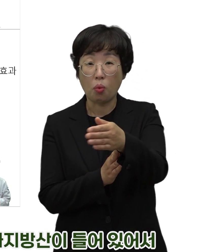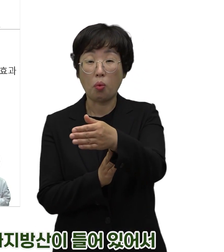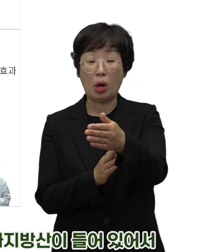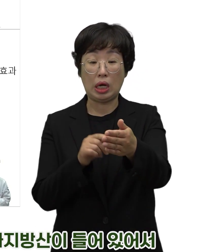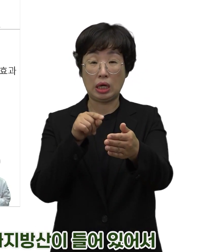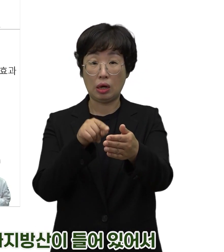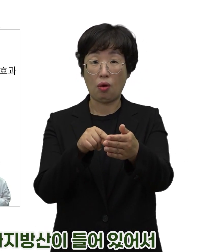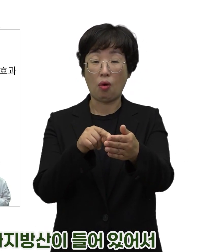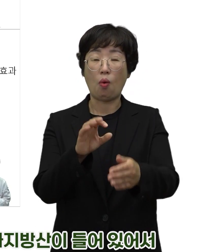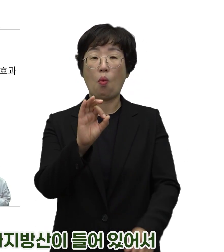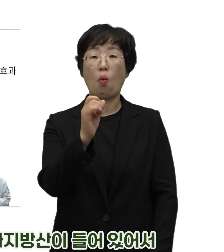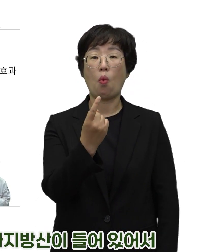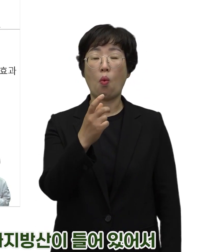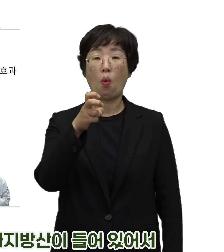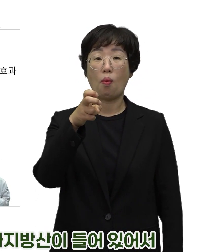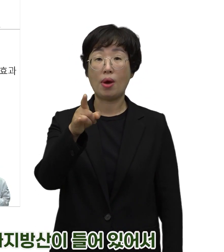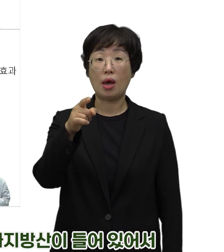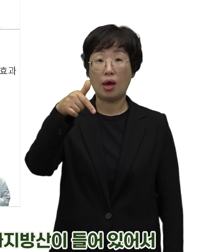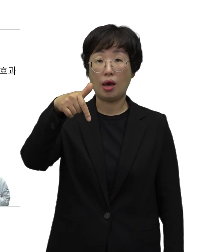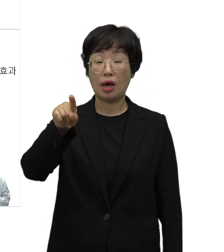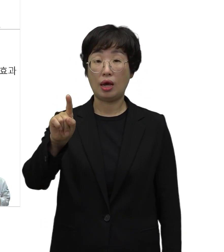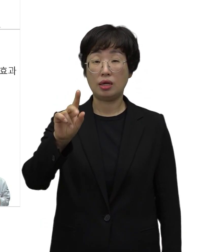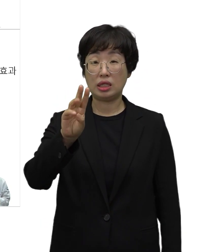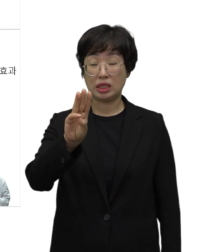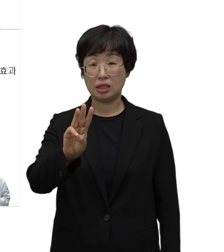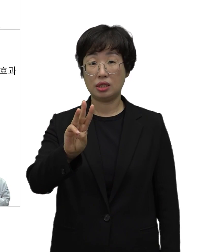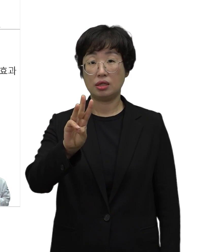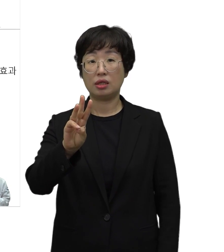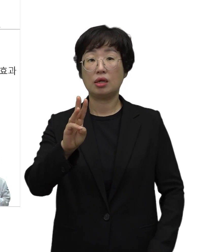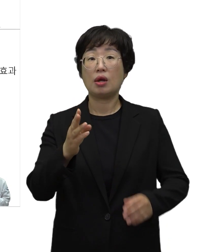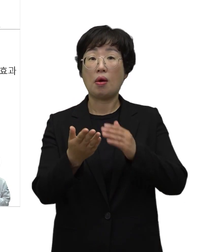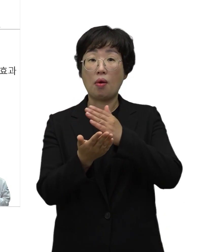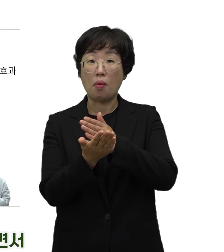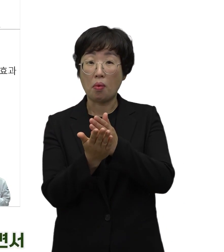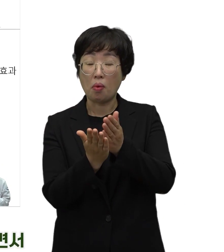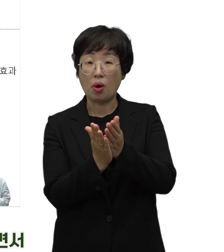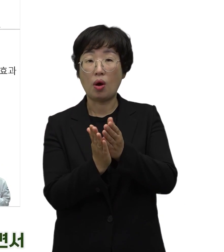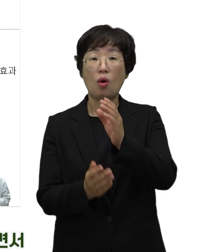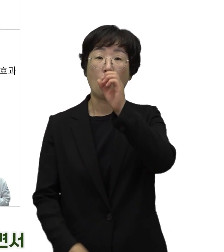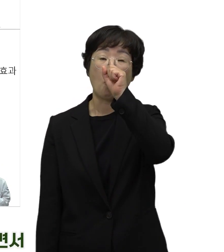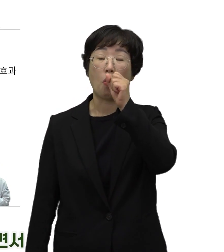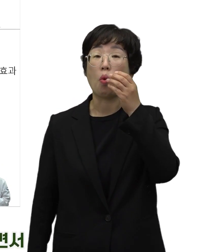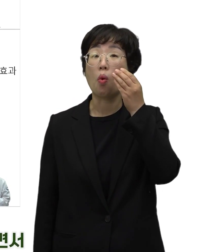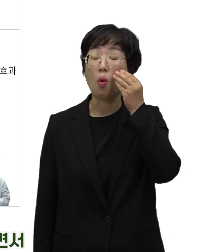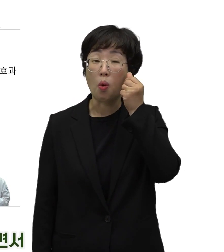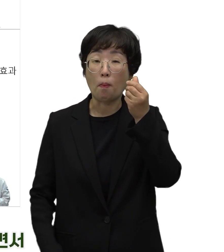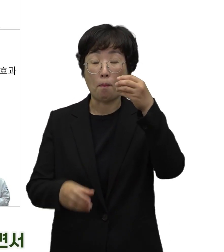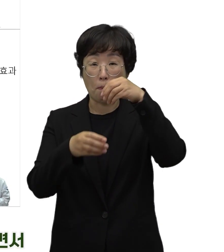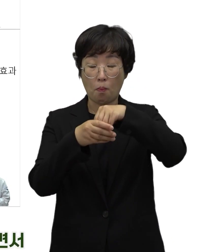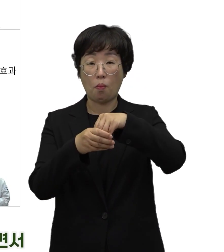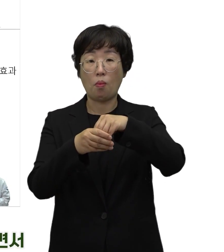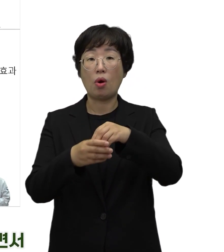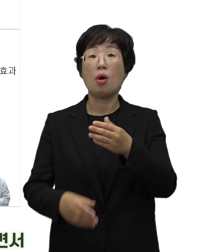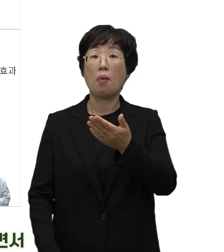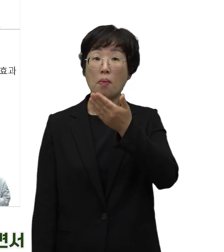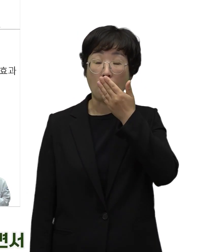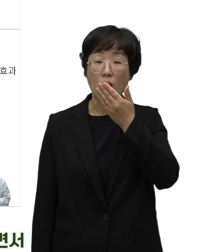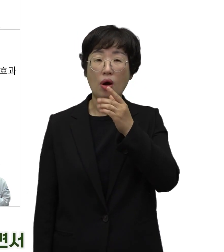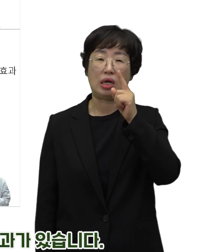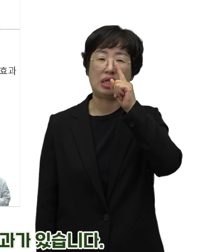EPA와 같은 불포화 지방산이 들어있어서 콜레스테롤을 낮춰주고 혈관에서 피가 엉기는 것을